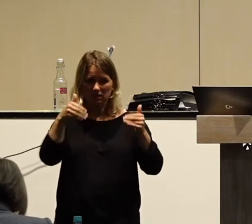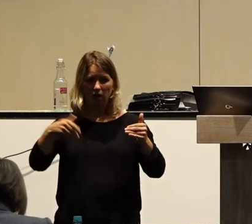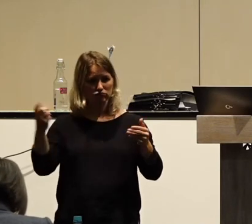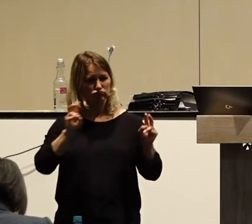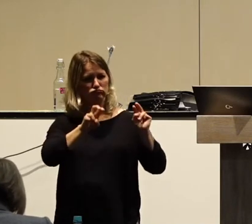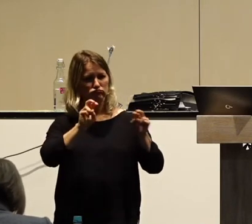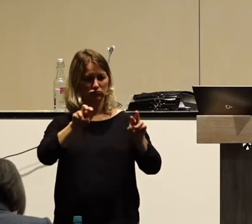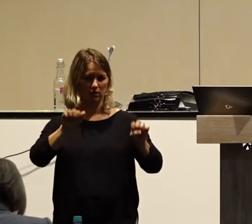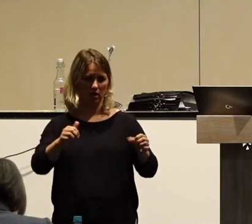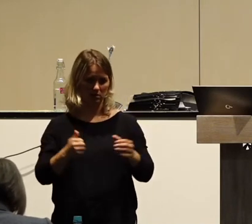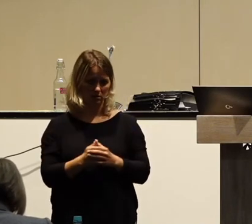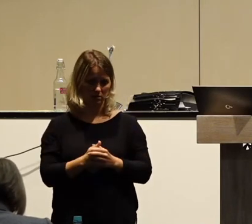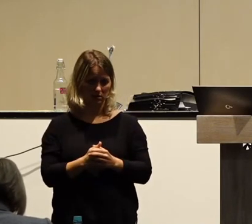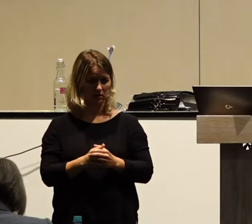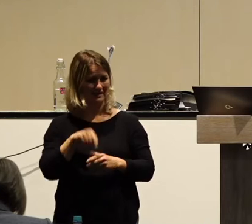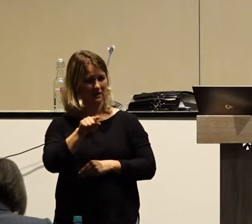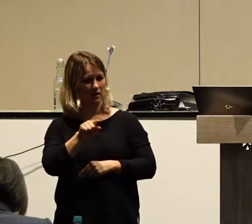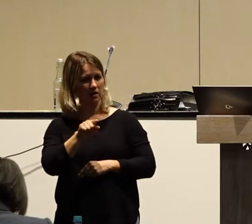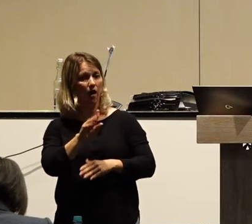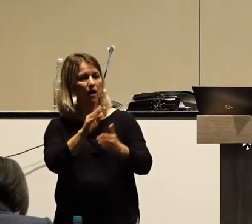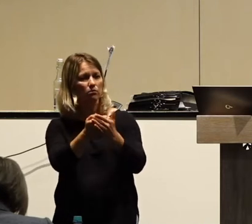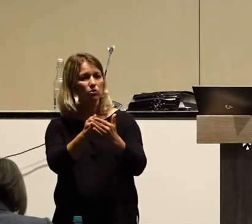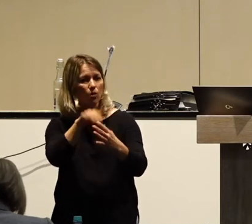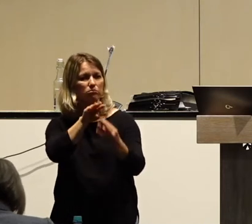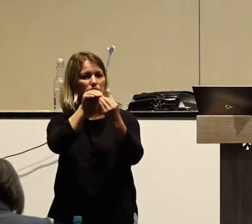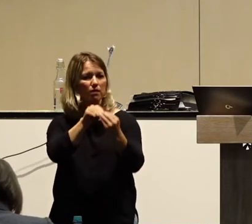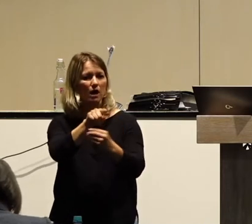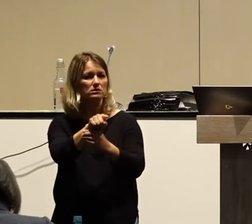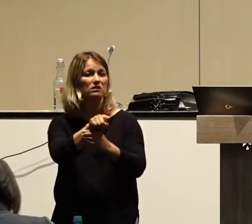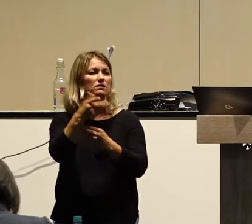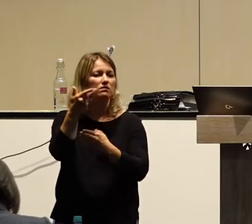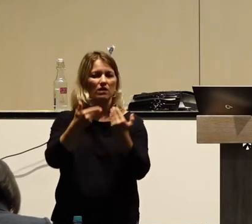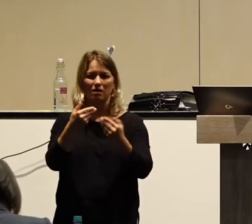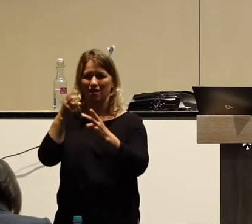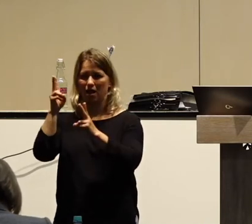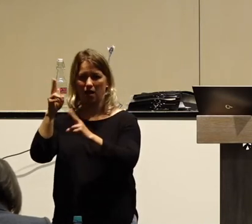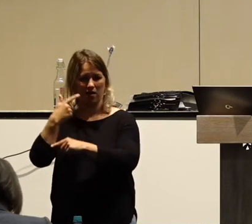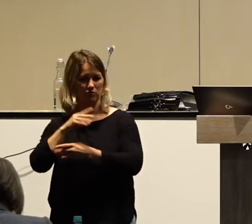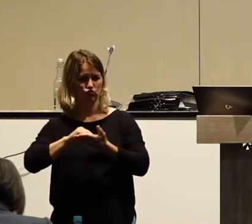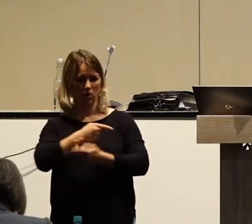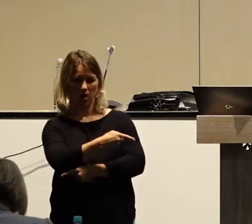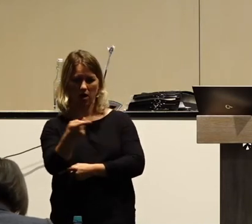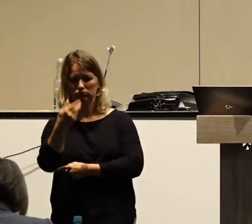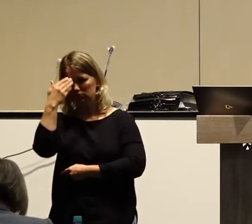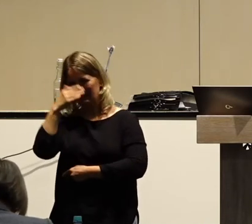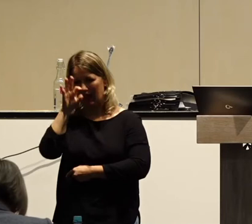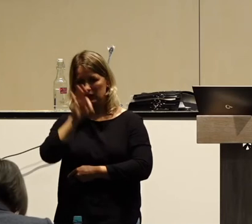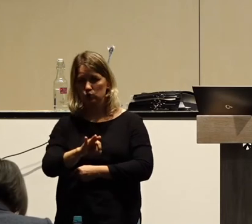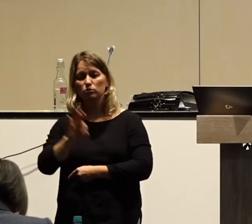zusätzliche Angebote, die halt eben passgenau sind, weil die Lehrer die Schüler eben sehr gut kennen, diese zusätzlichen Angebote